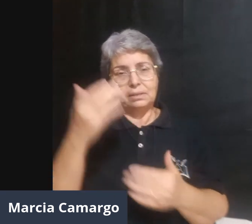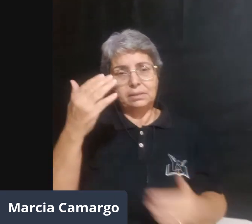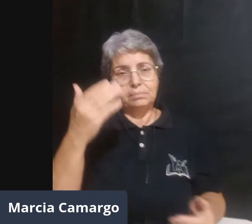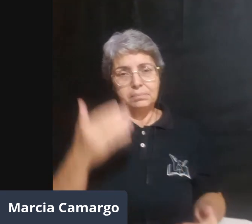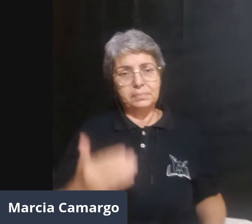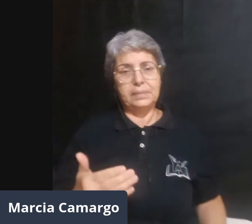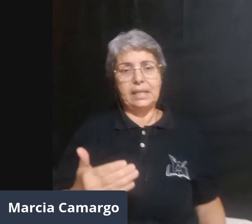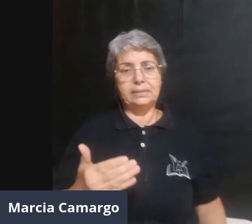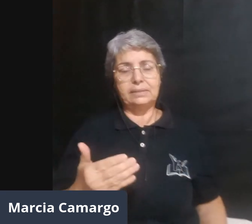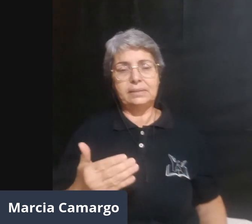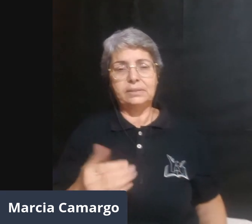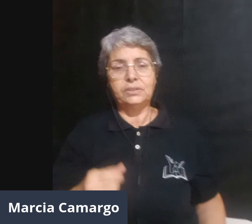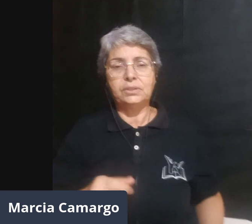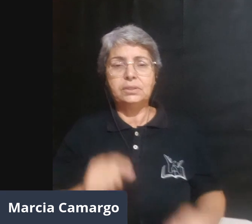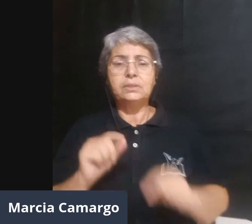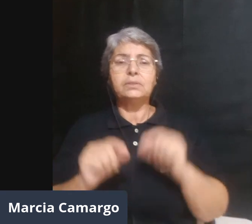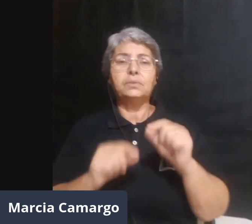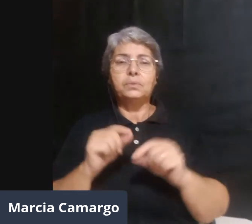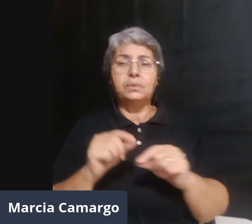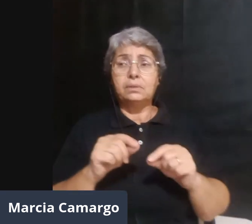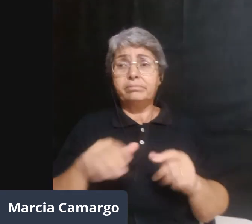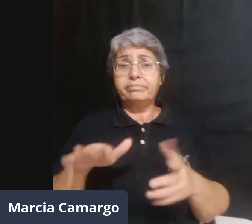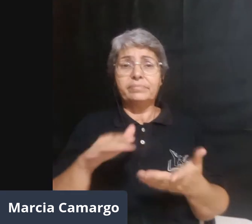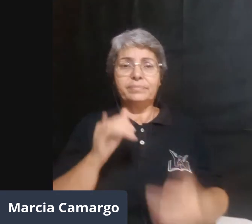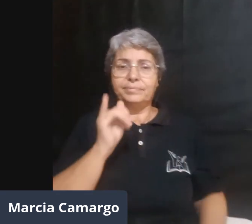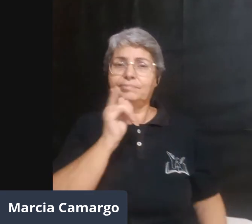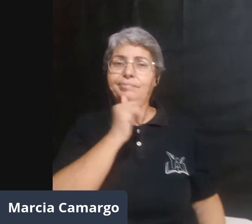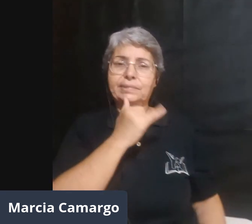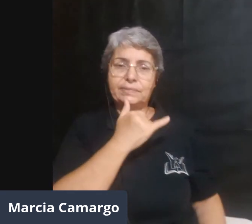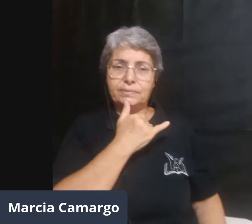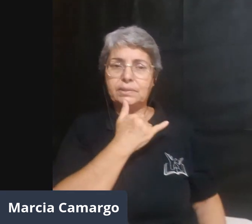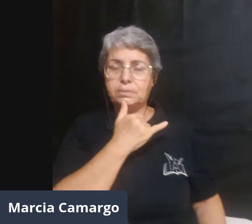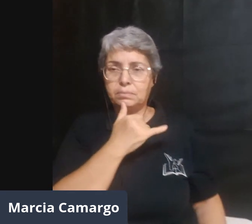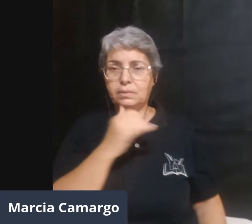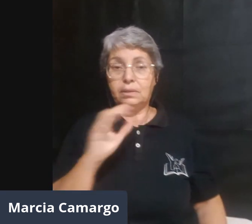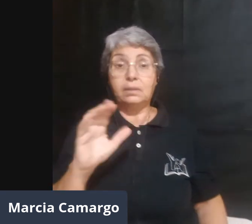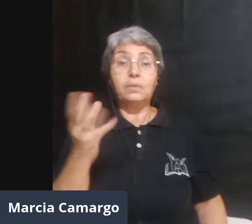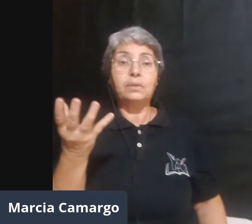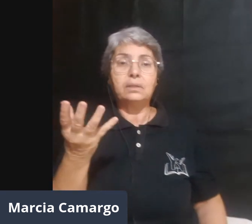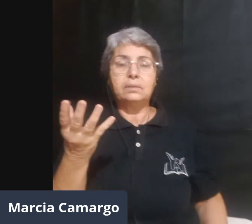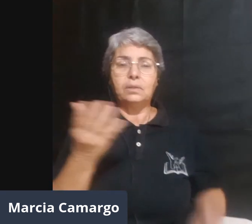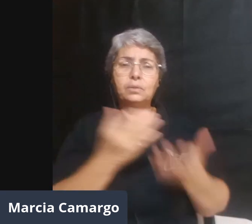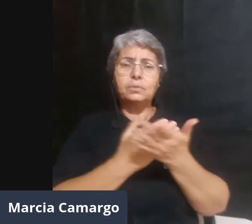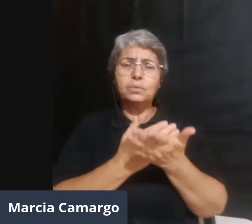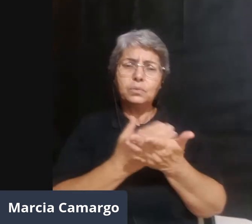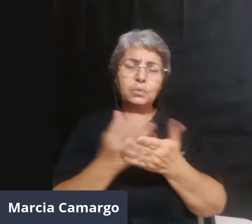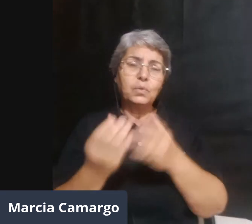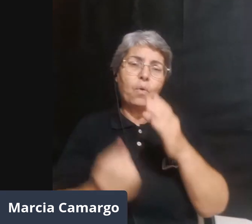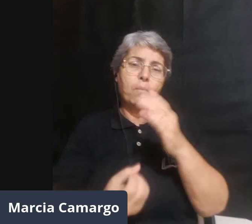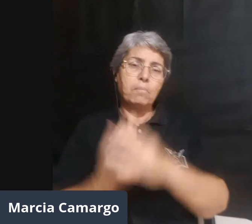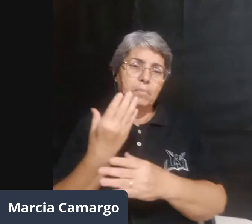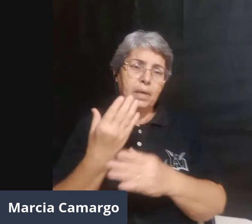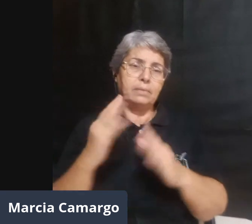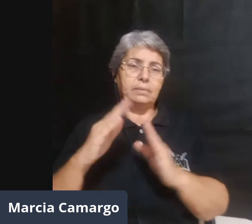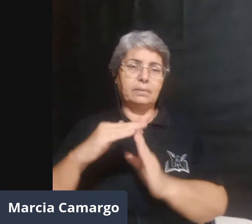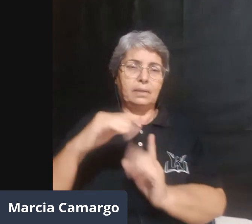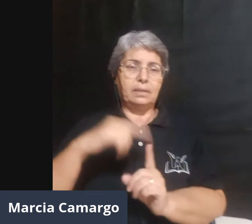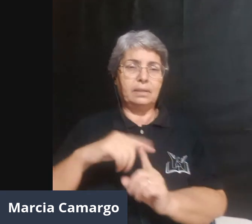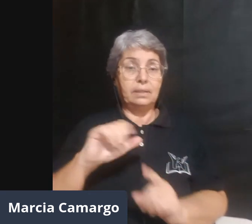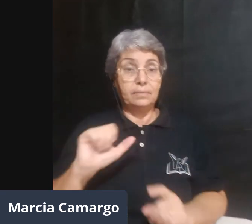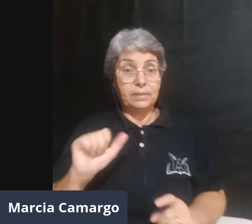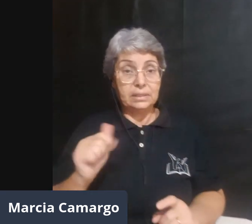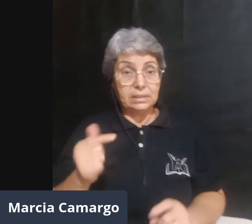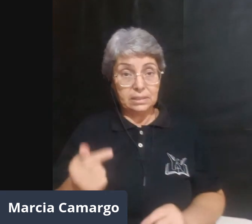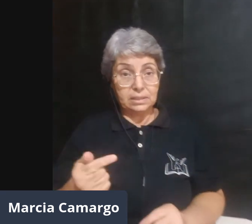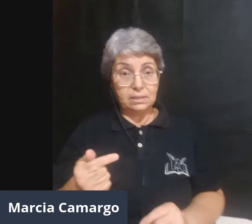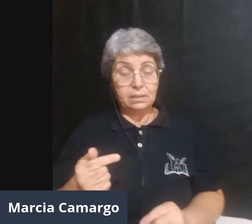mesma infelicidade que teve lugar mesmo na juventude da Igreja Adventista do Sétimo Dia pode estar nesse